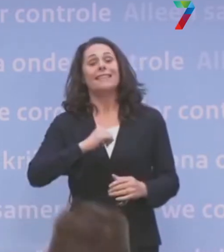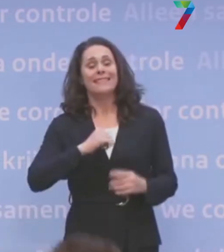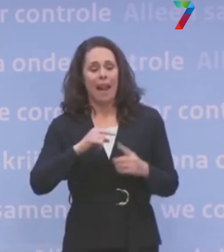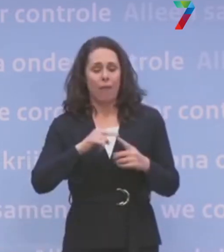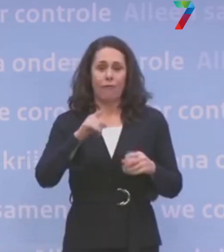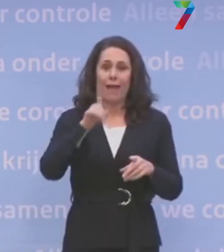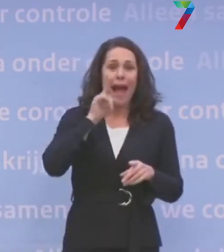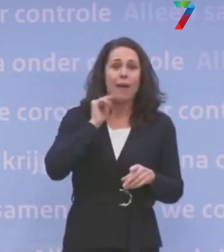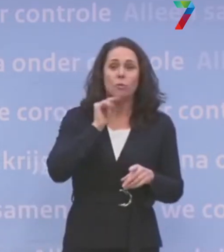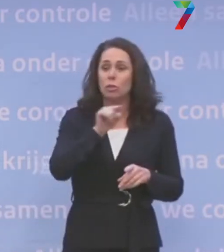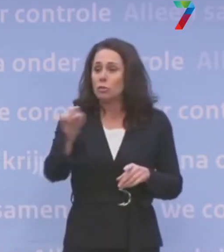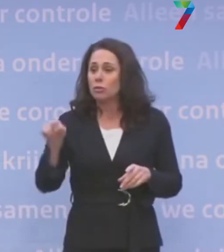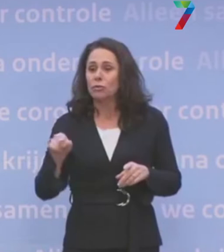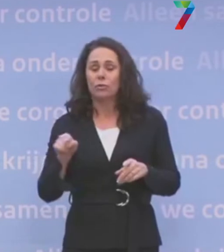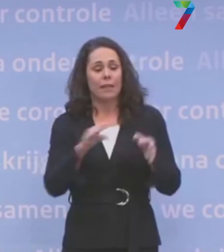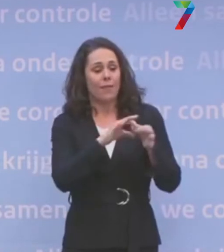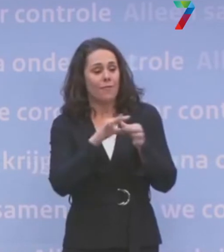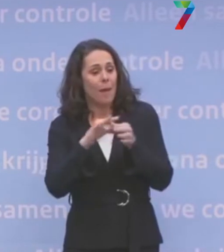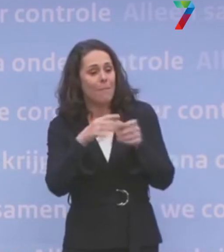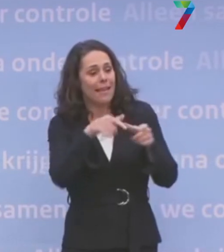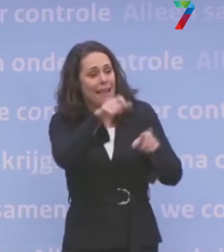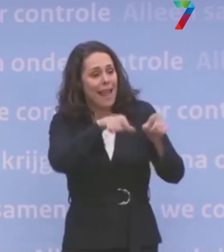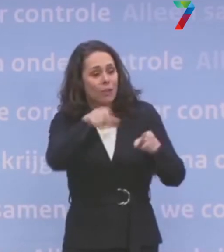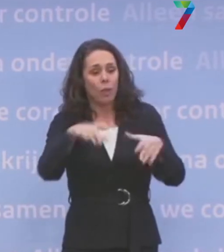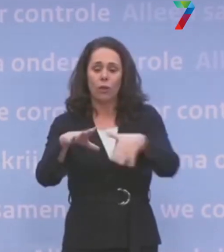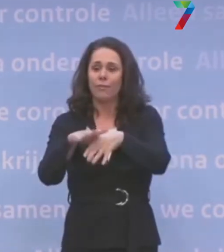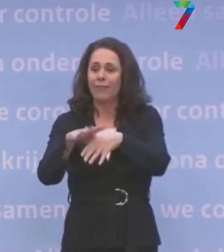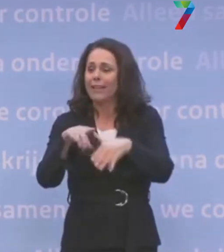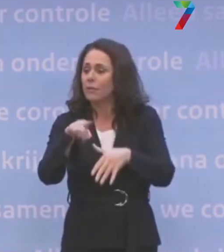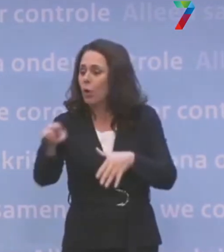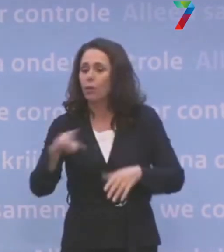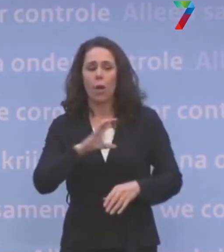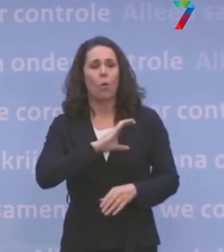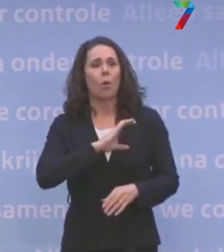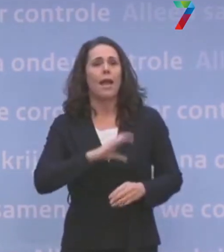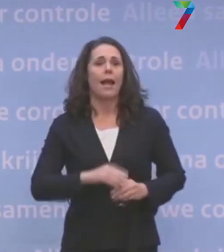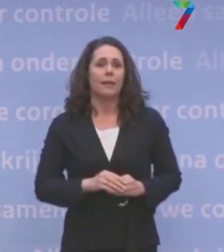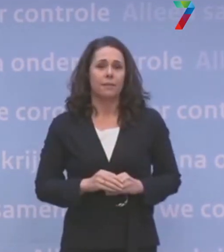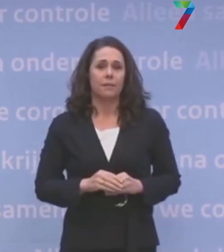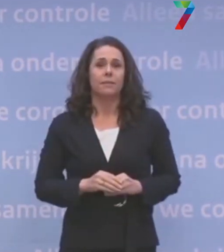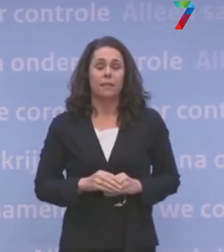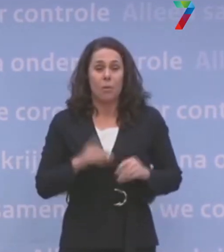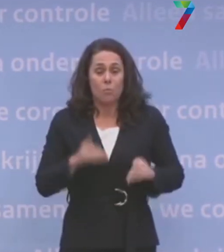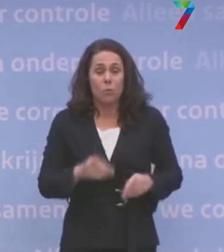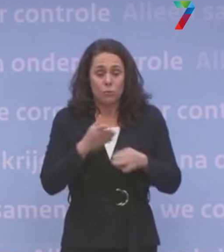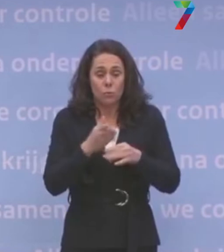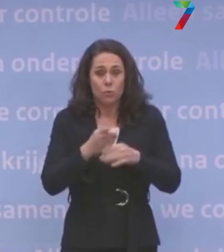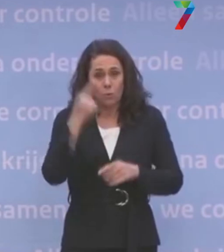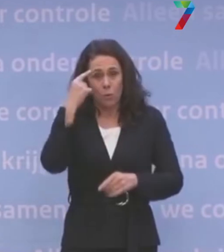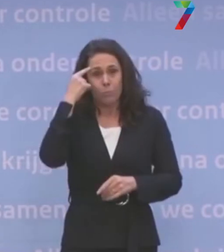onze ouders, andere familieleden, vrienden en collega's. En dat moeten we ons blijven realiseren.